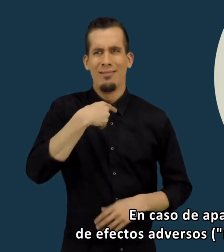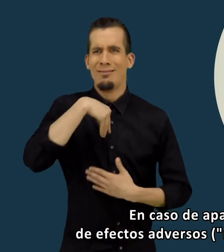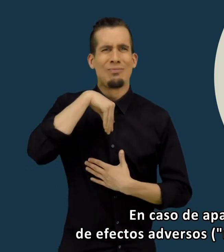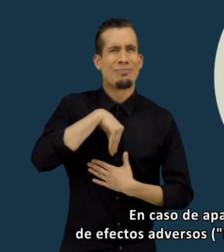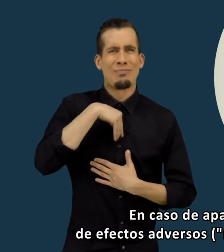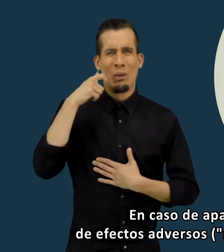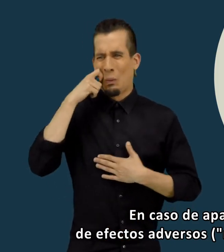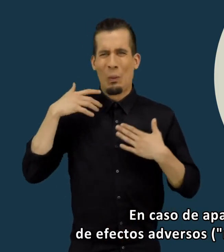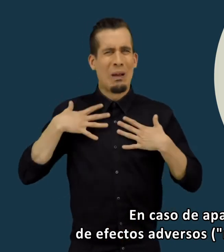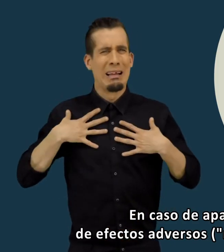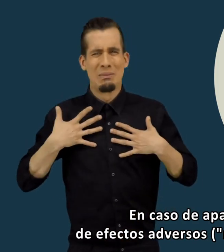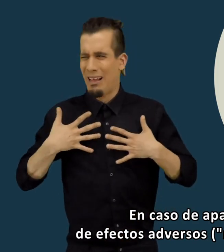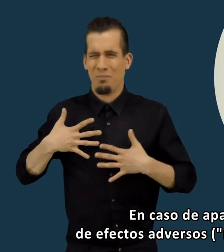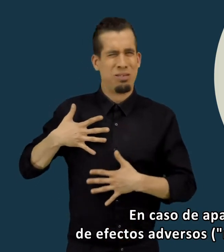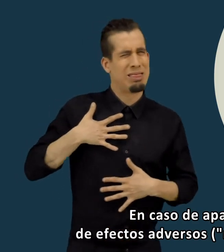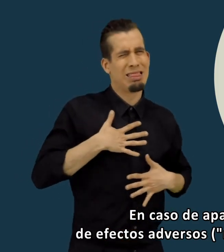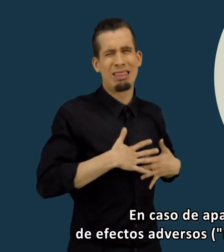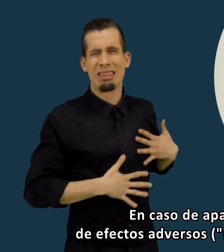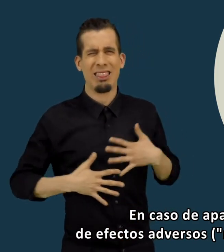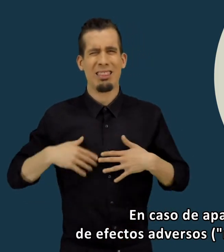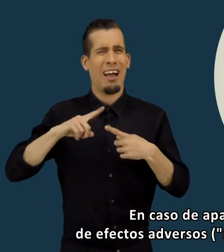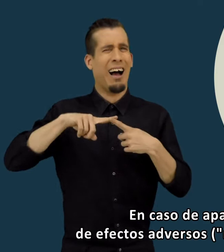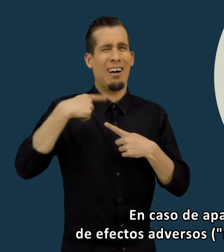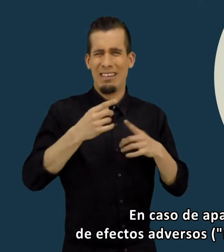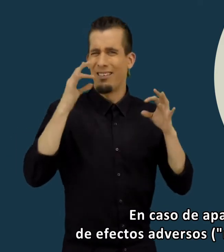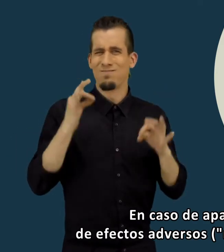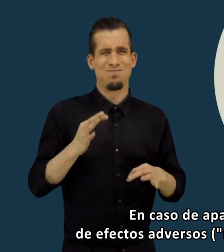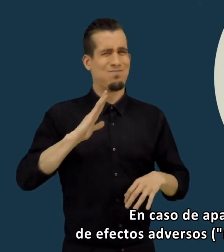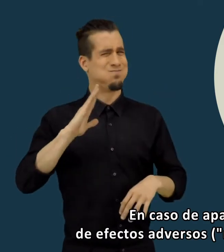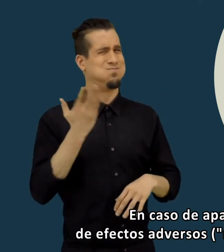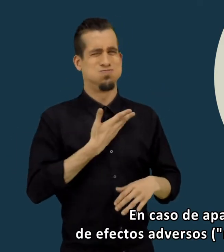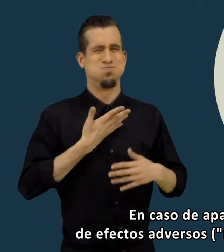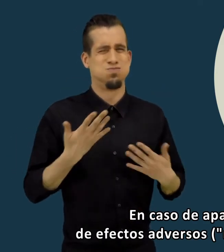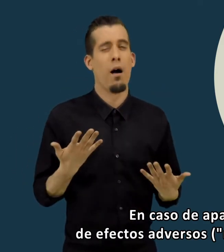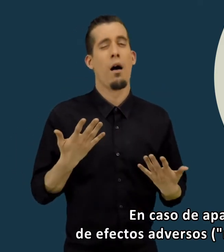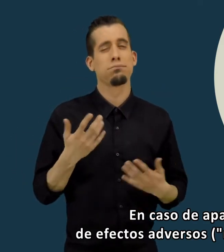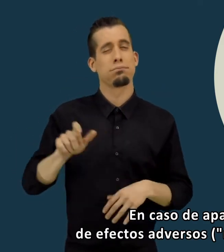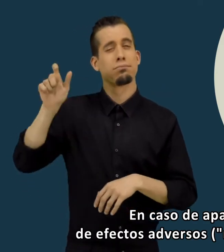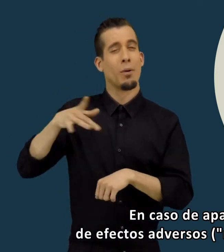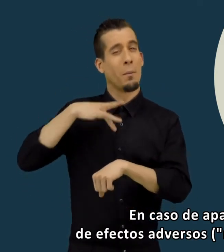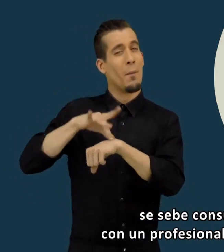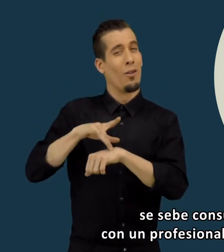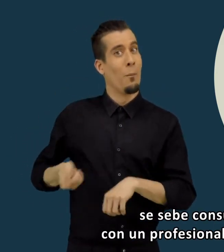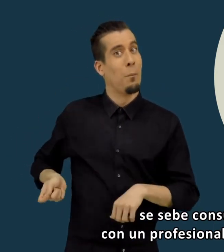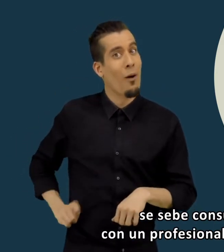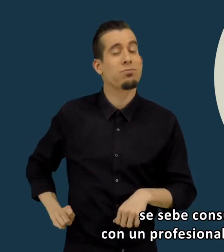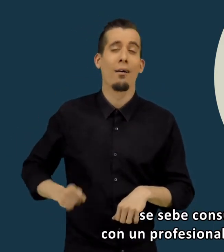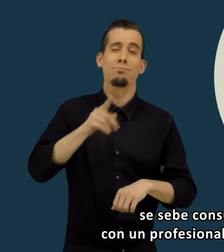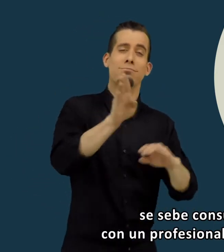En caso de aparición de efectos adversos no deseados, se debe consultar con